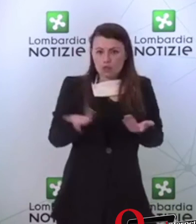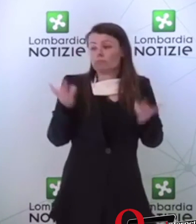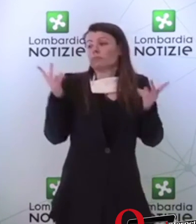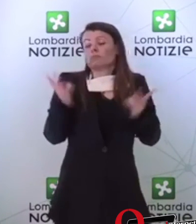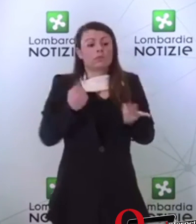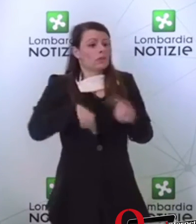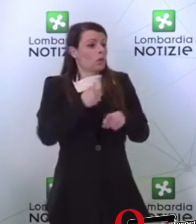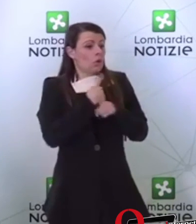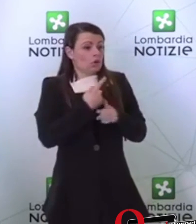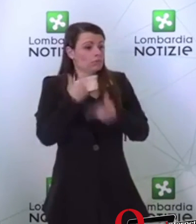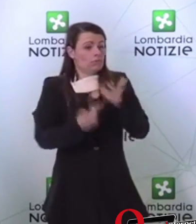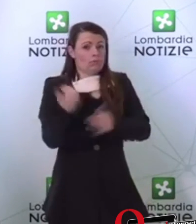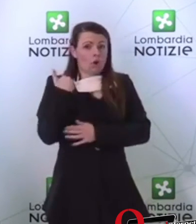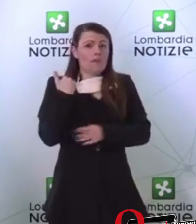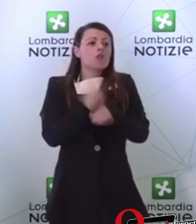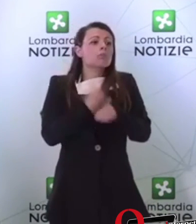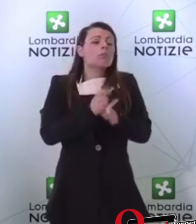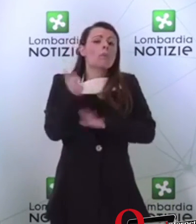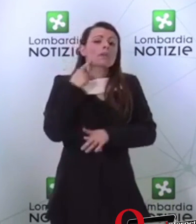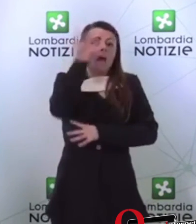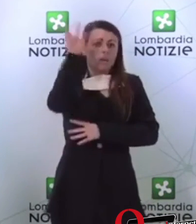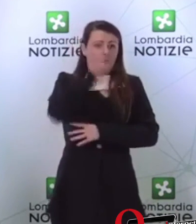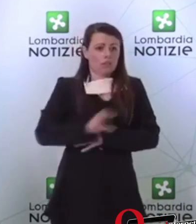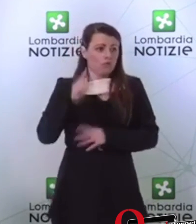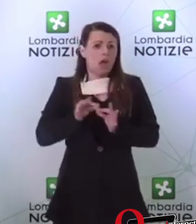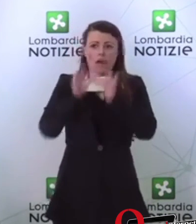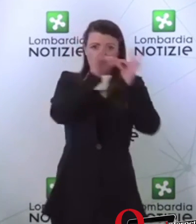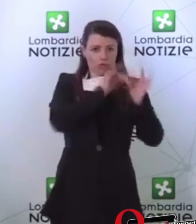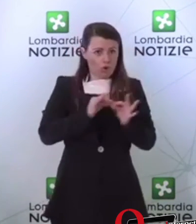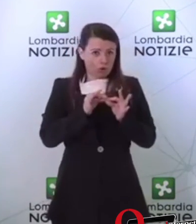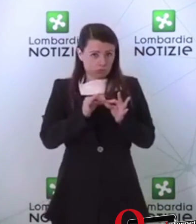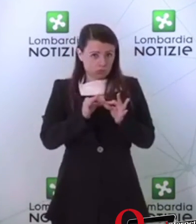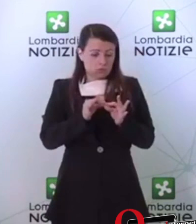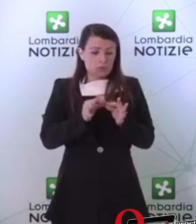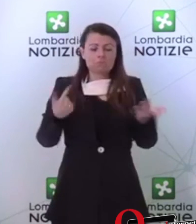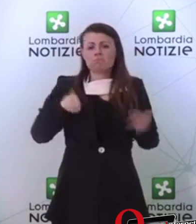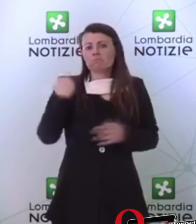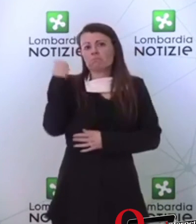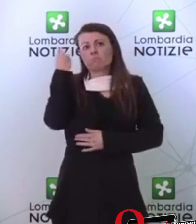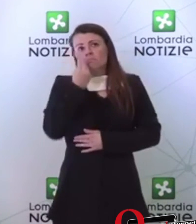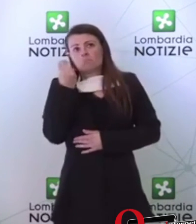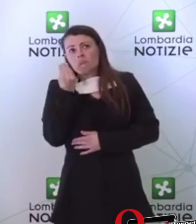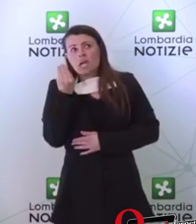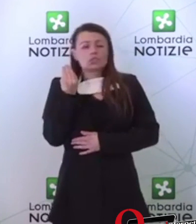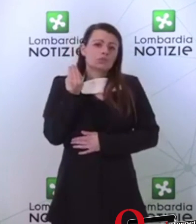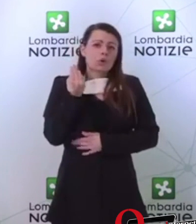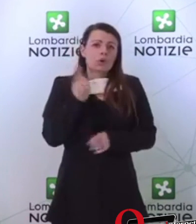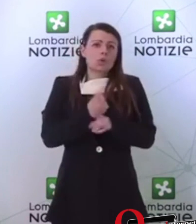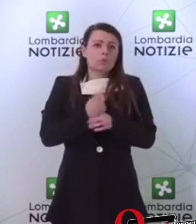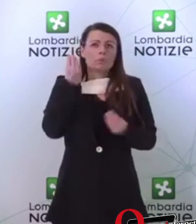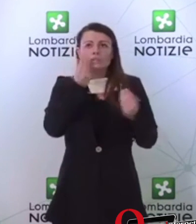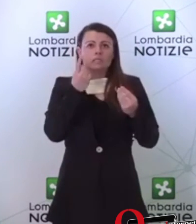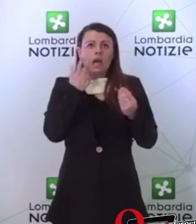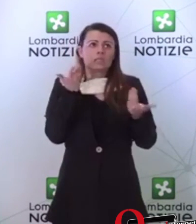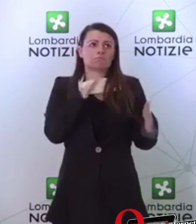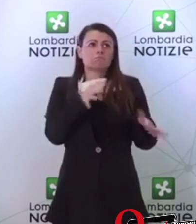regioni, come lei ha detto. Io penso che comunque si debba parlare di almeno la metà di